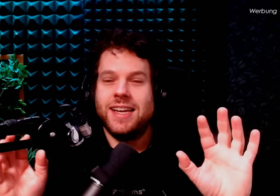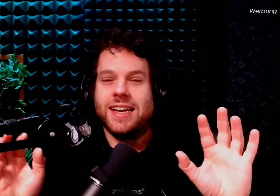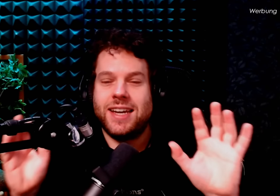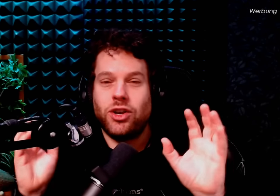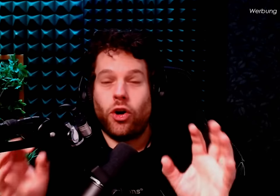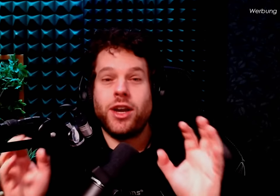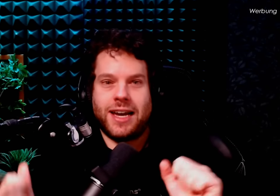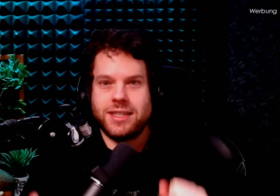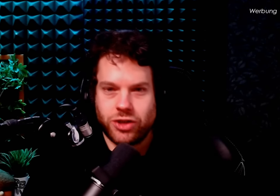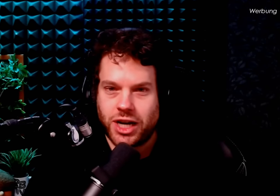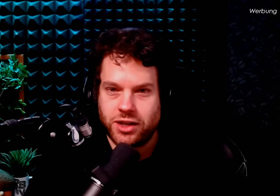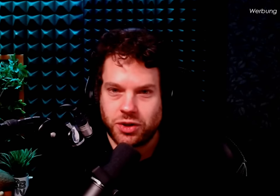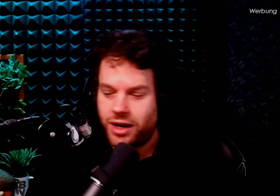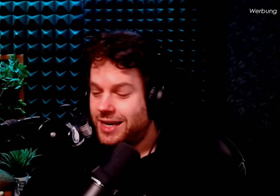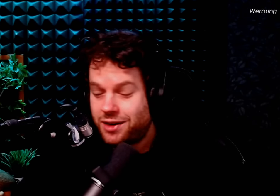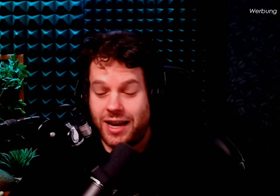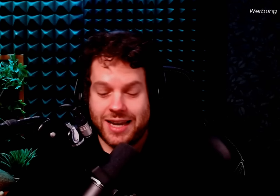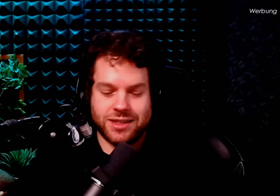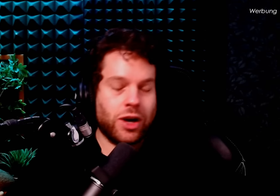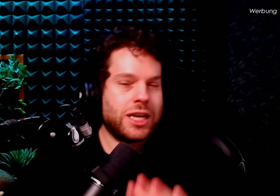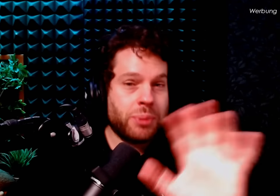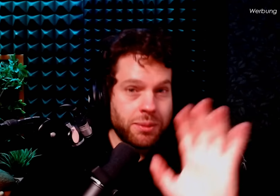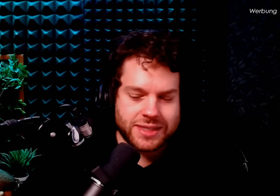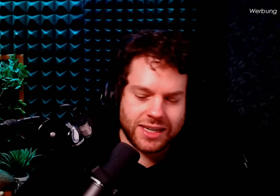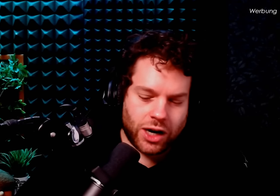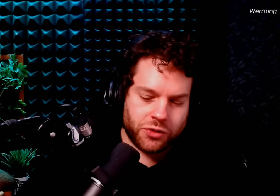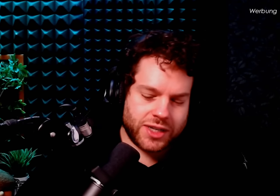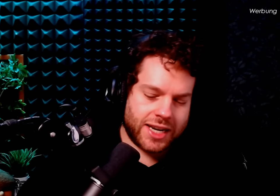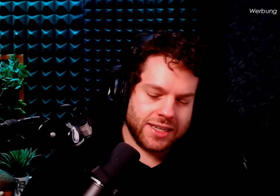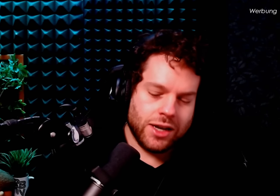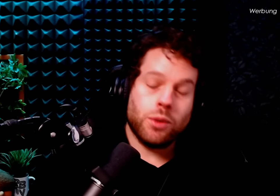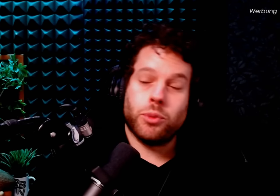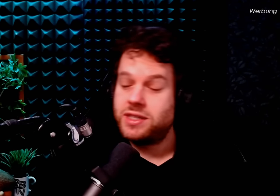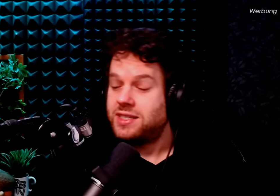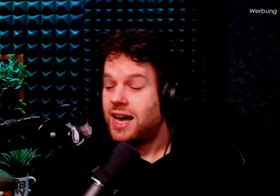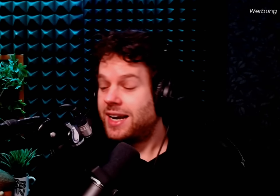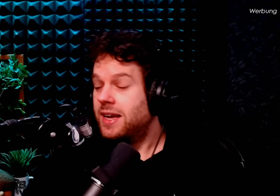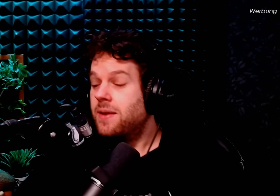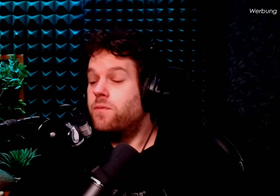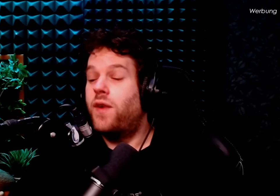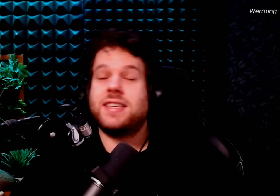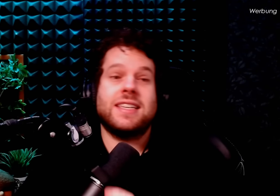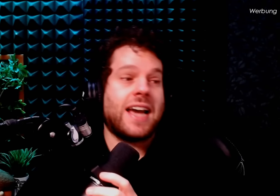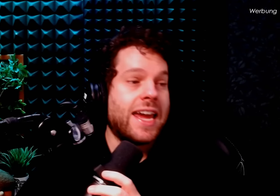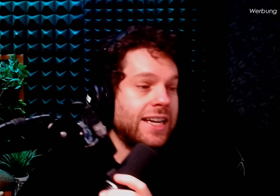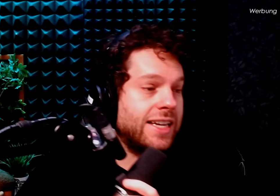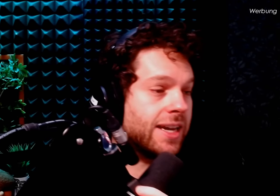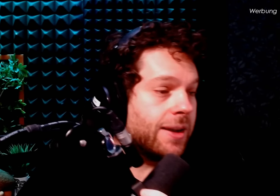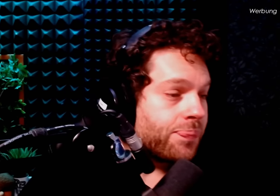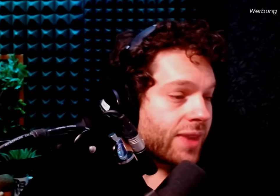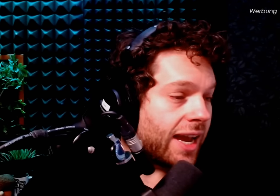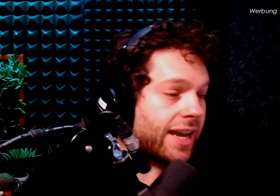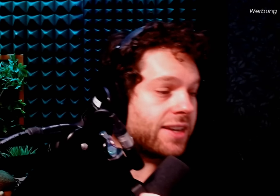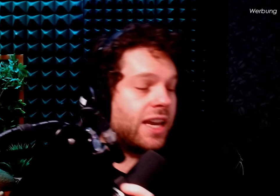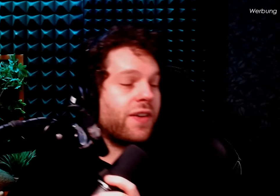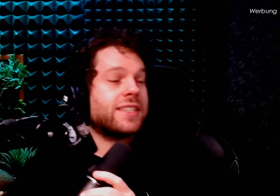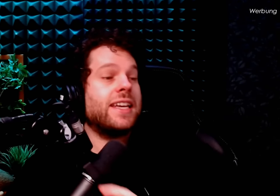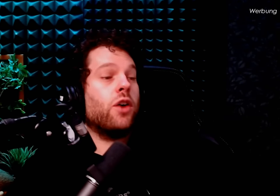den neuen heißen Scheiß hören. Ich will alles hören. Ich bin ein bisschen out of date. Muss ich sagen, was ist eigentlich, äh, ja, genau,